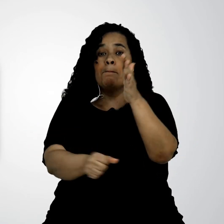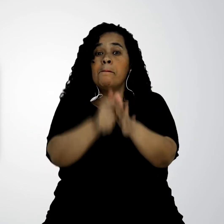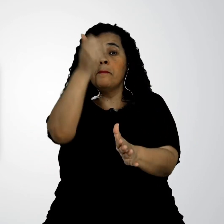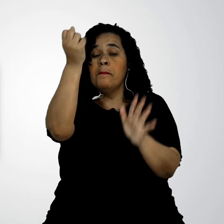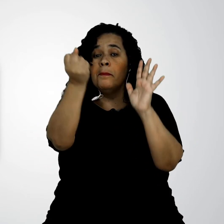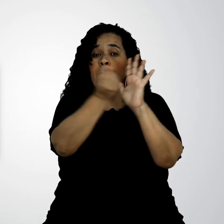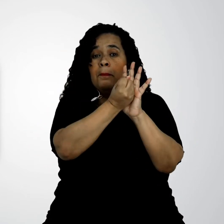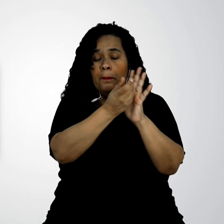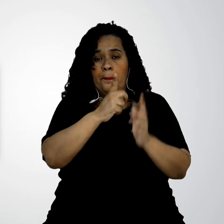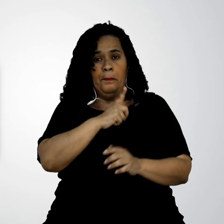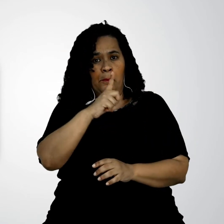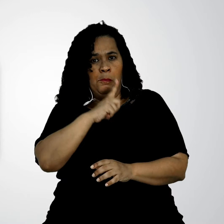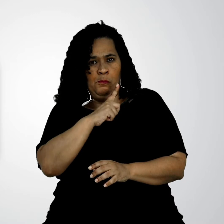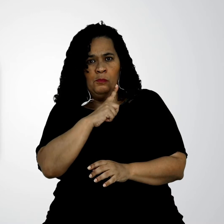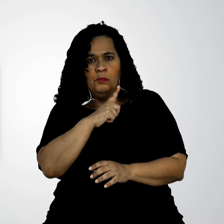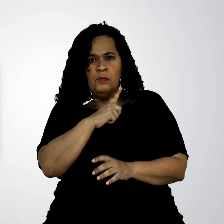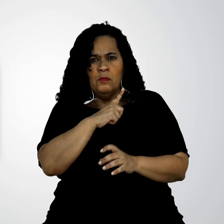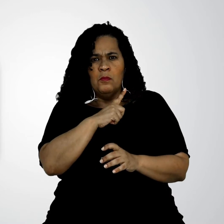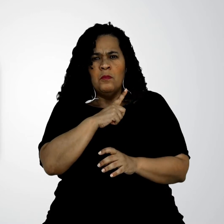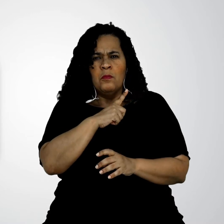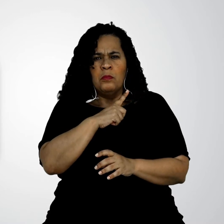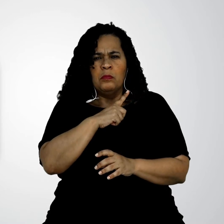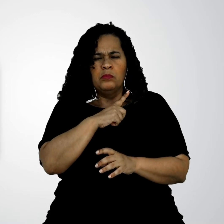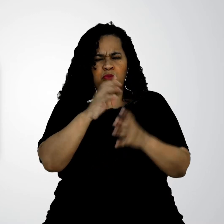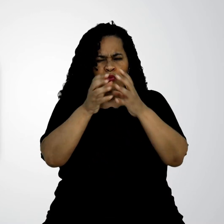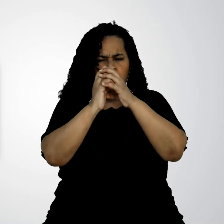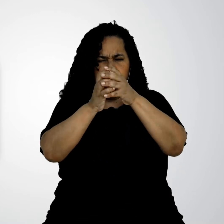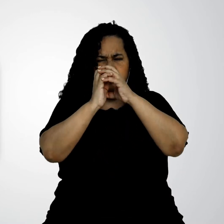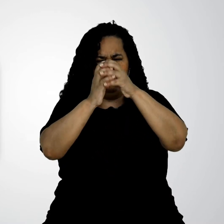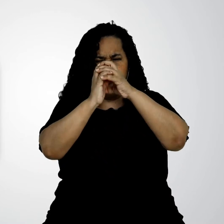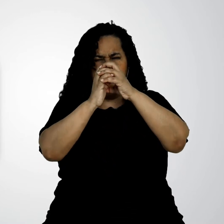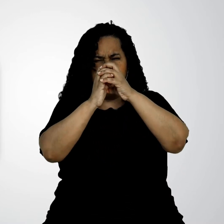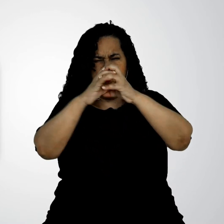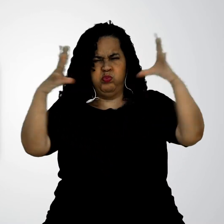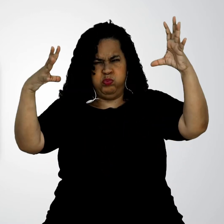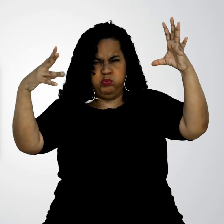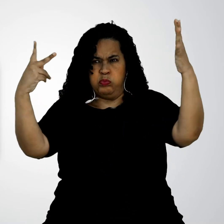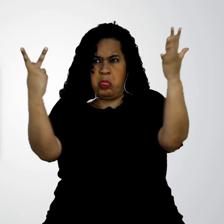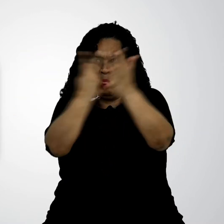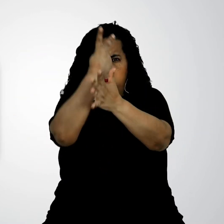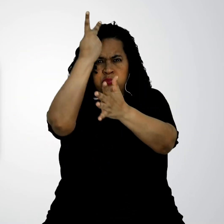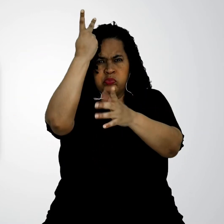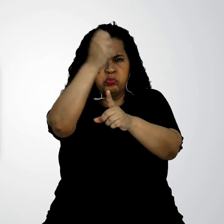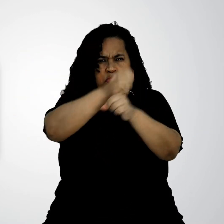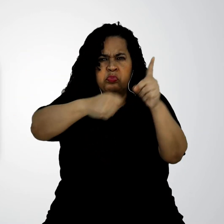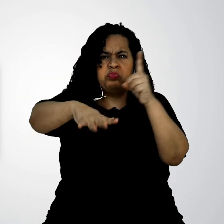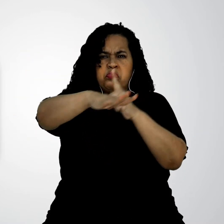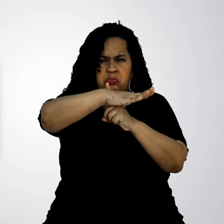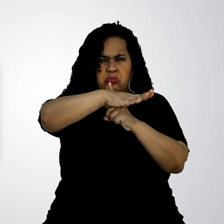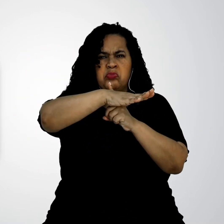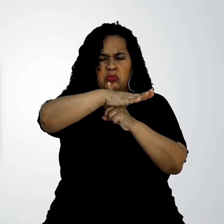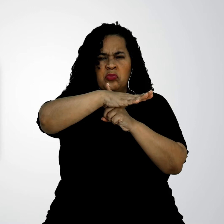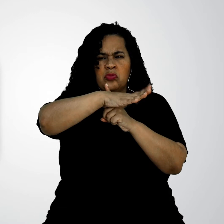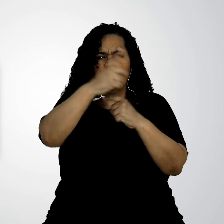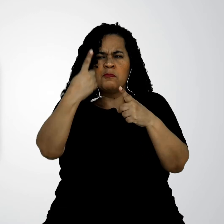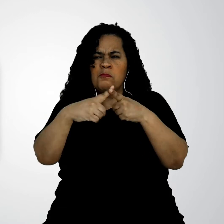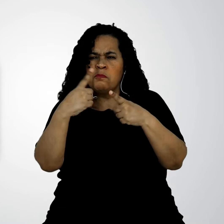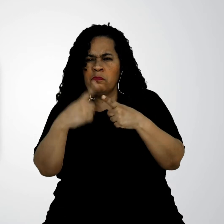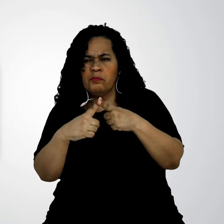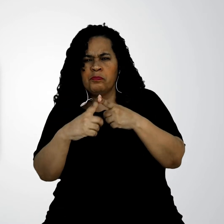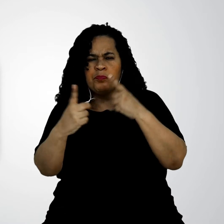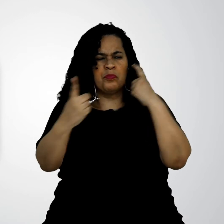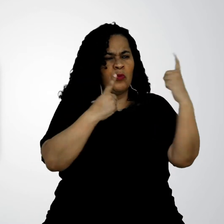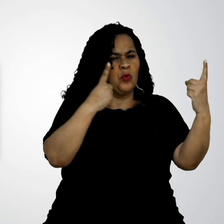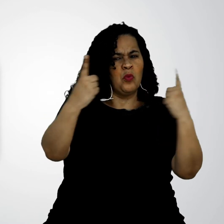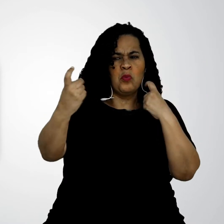houve um grande colapso. Ele chama de colapso, uma espécie de colapso social. Por quê? Porque as interações